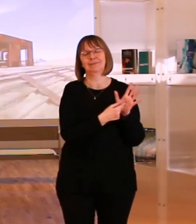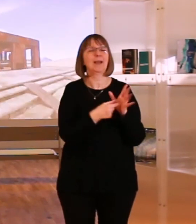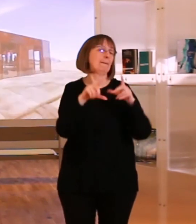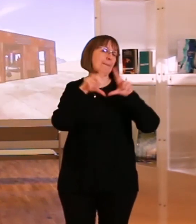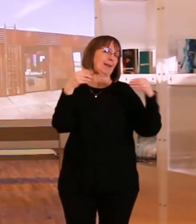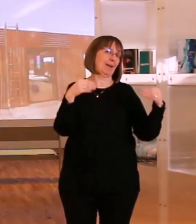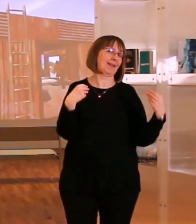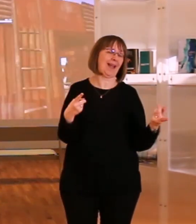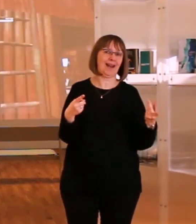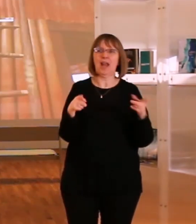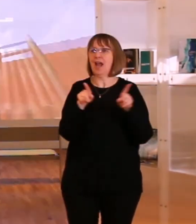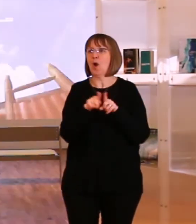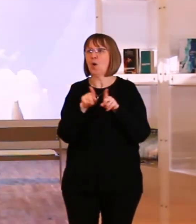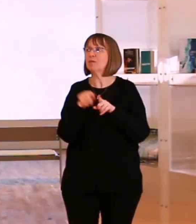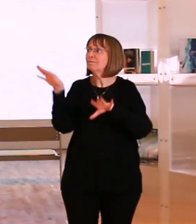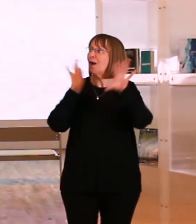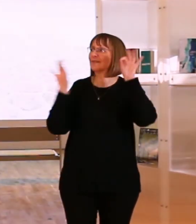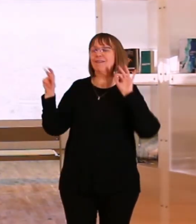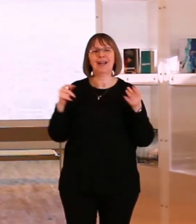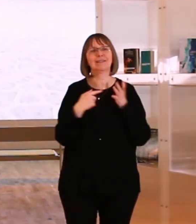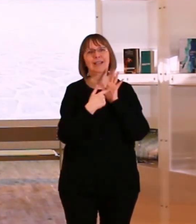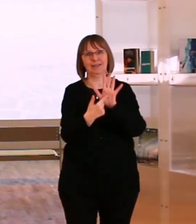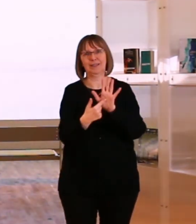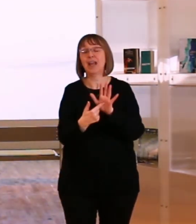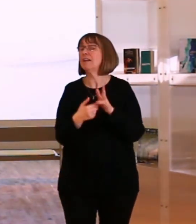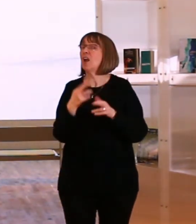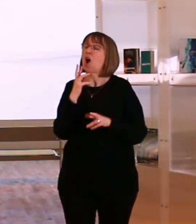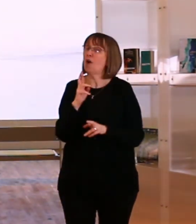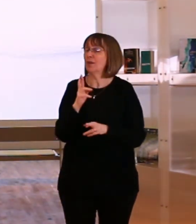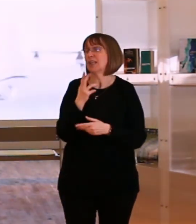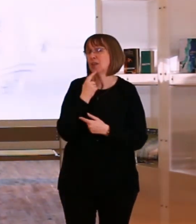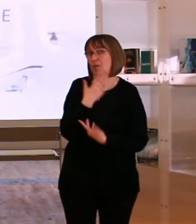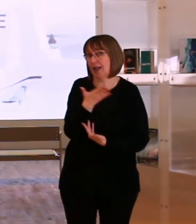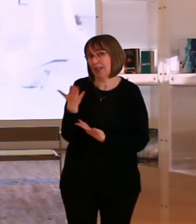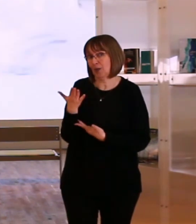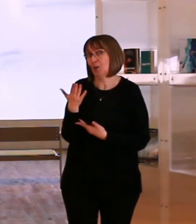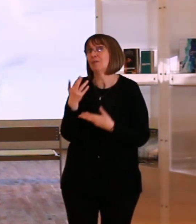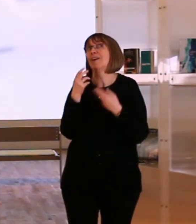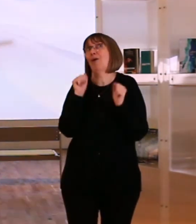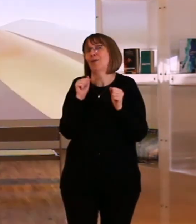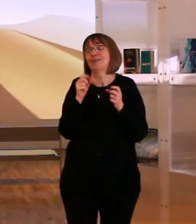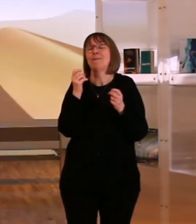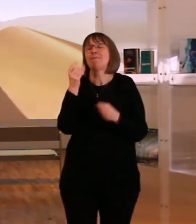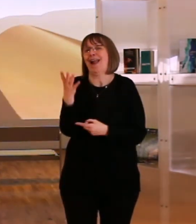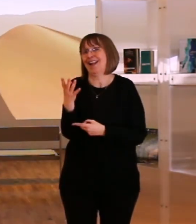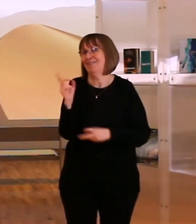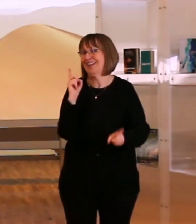Bildmaterial und Auszüge aus dieser Ausstellung. Ich hoffe, es hat Ihnen gefallen und wir sehen uns bald hier im Museum